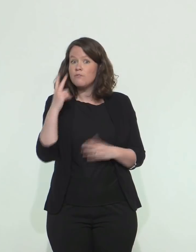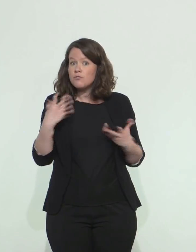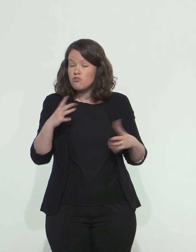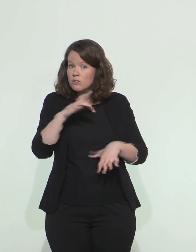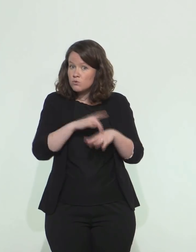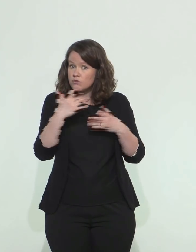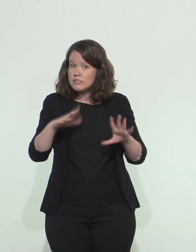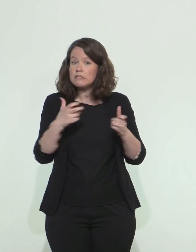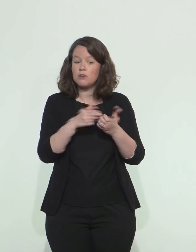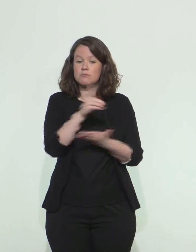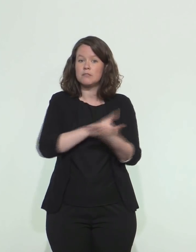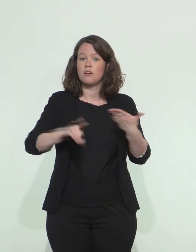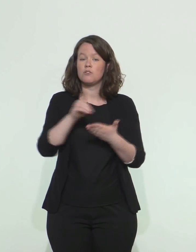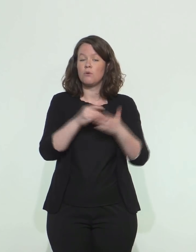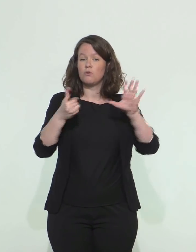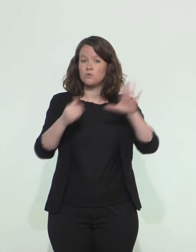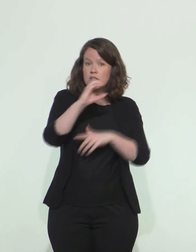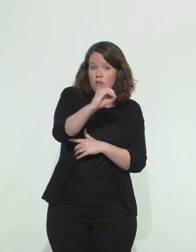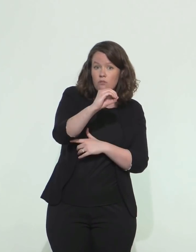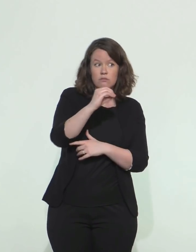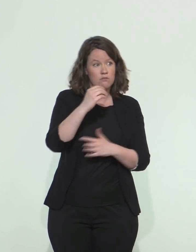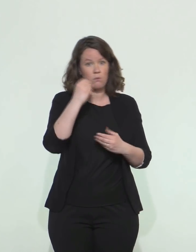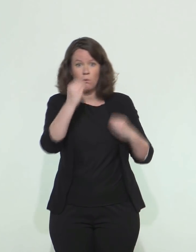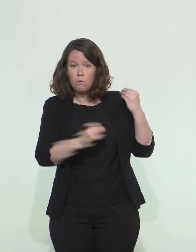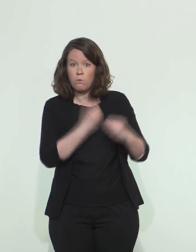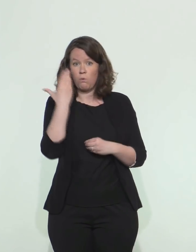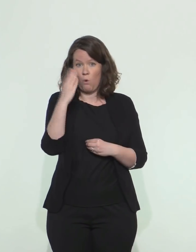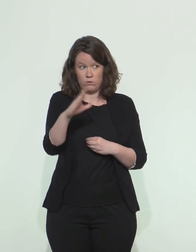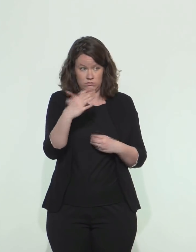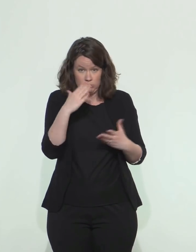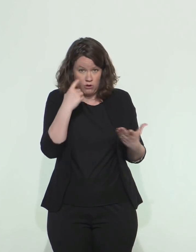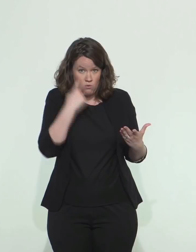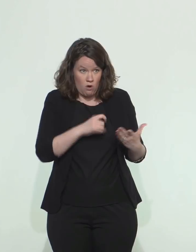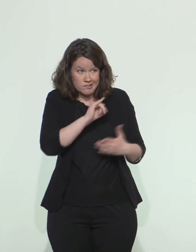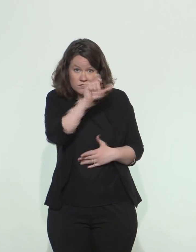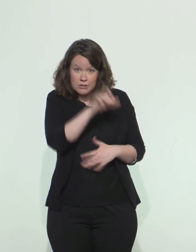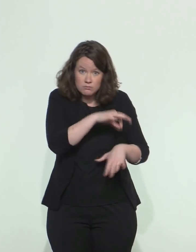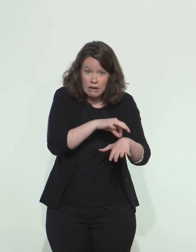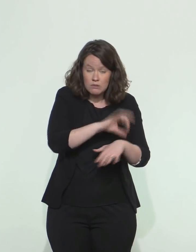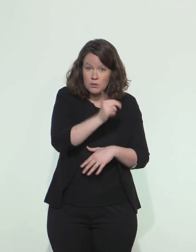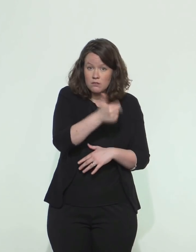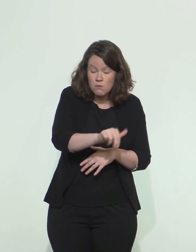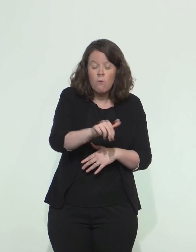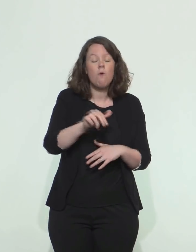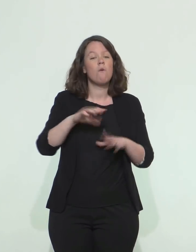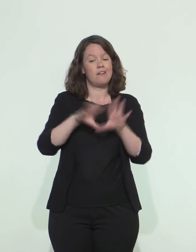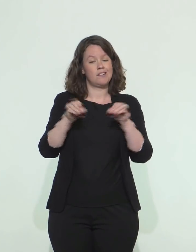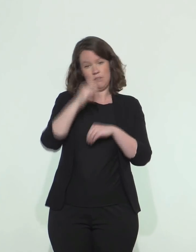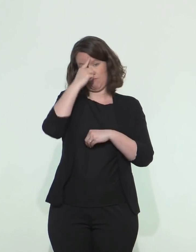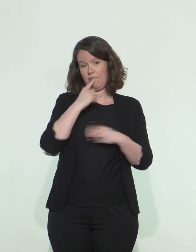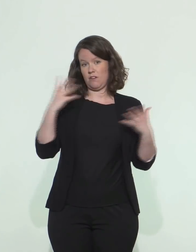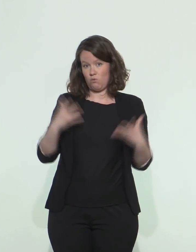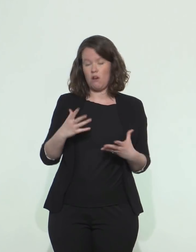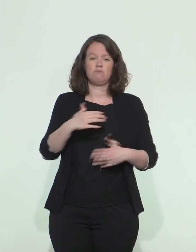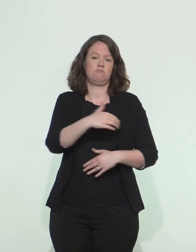fait pour les cas groupés des contamines de Montjoie. C'est une équipe à composante médicale qui est menée par l'Agence régionale de santé, par la